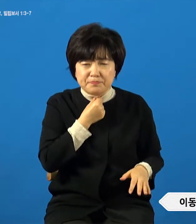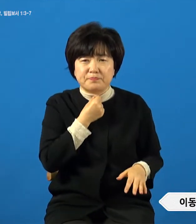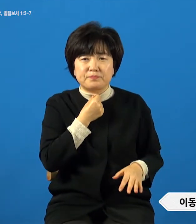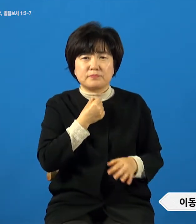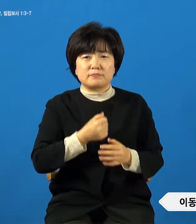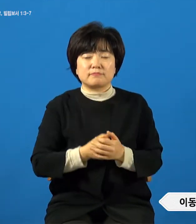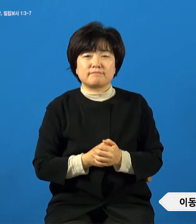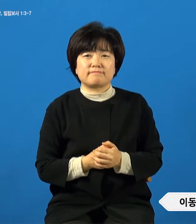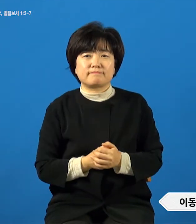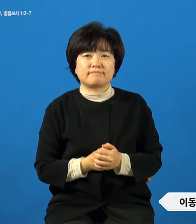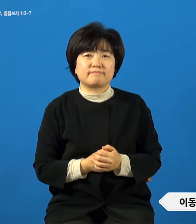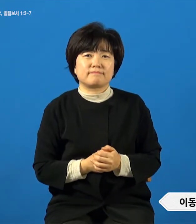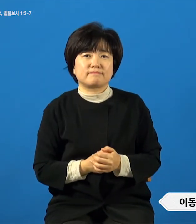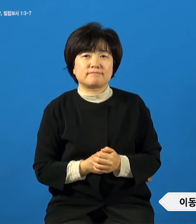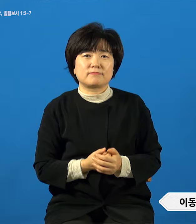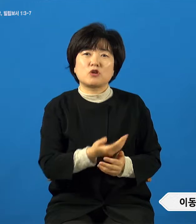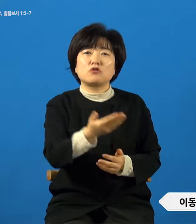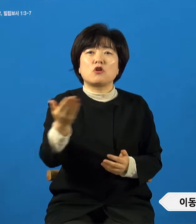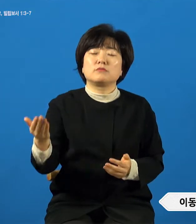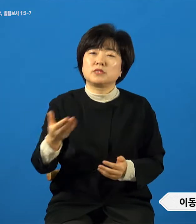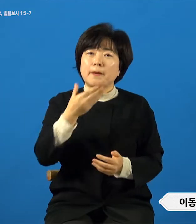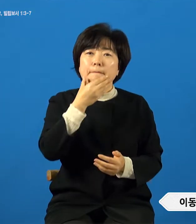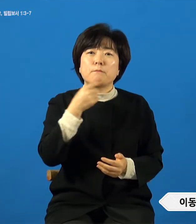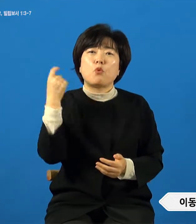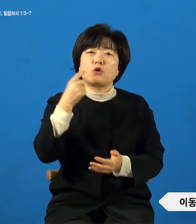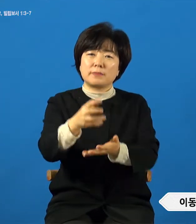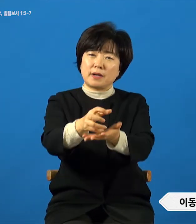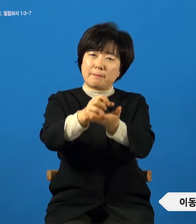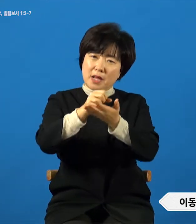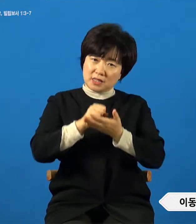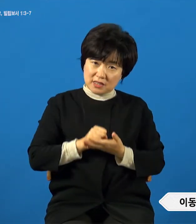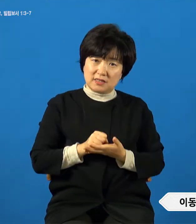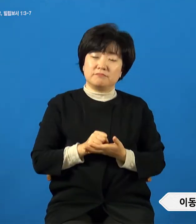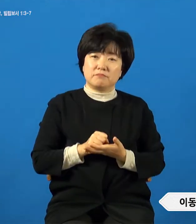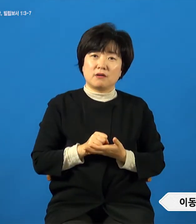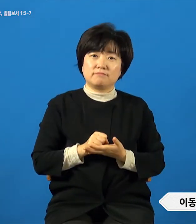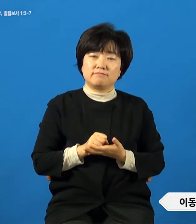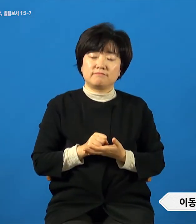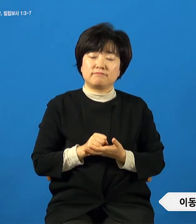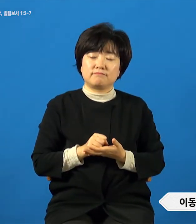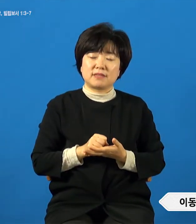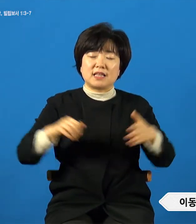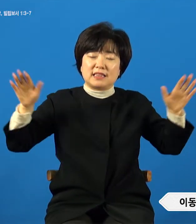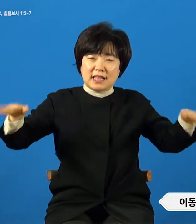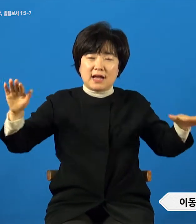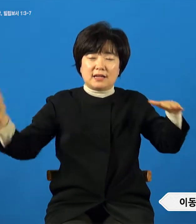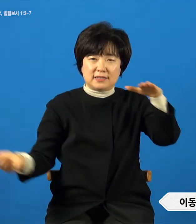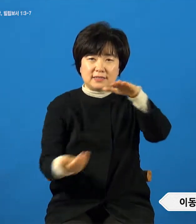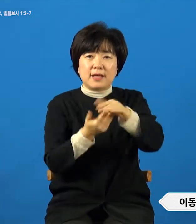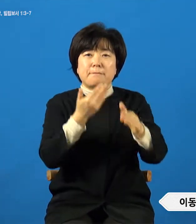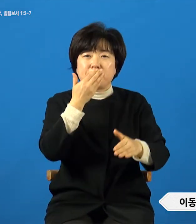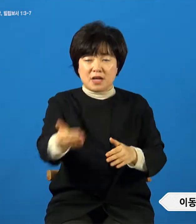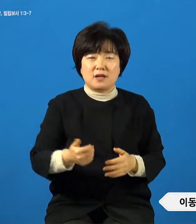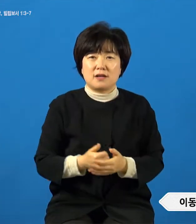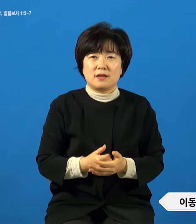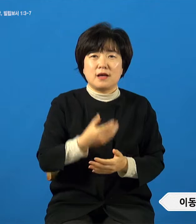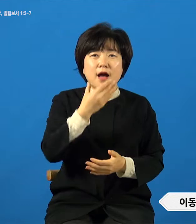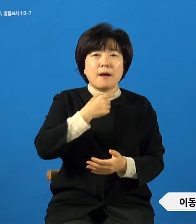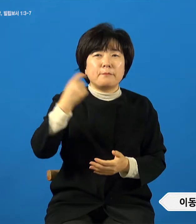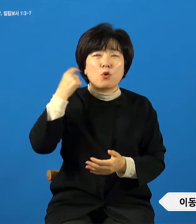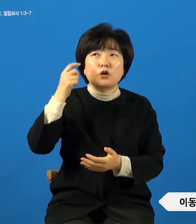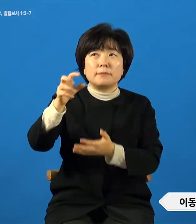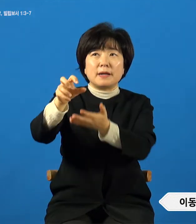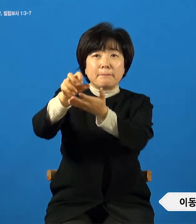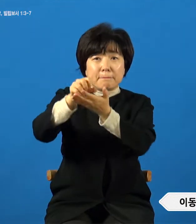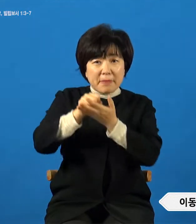필요하십니까? 여러분이 복음을 받아들인다면 그것이 현실이 될 것을 믿으시기 바랍니다. 아니, 복음을 받아들인